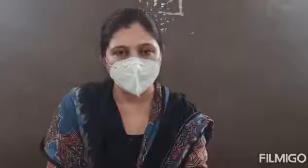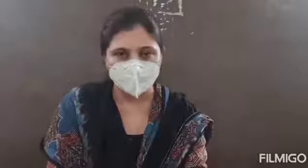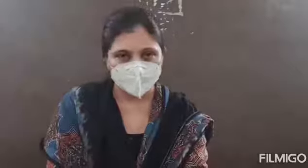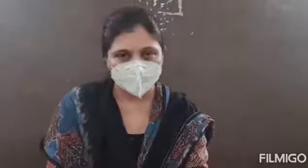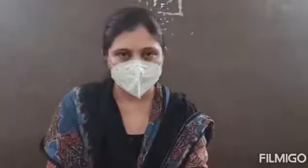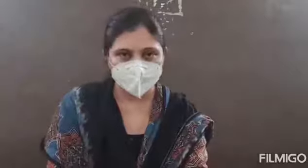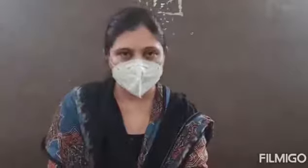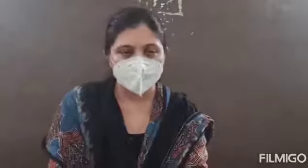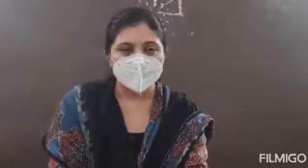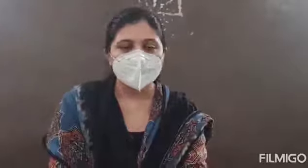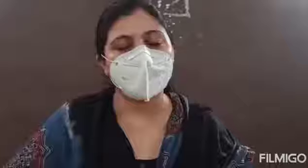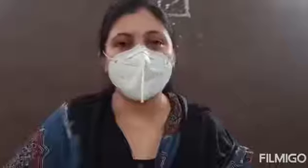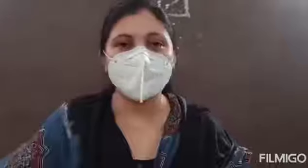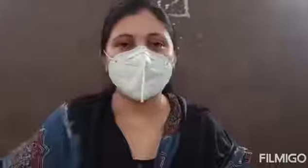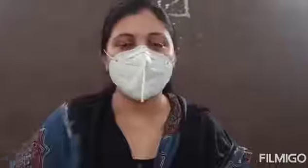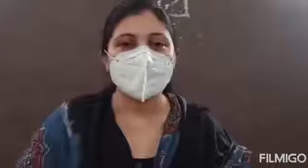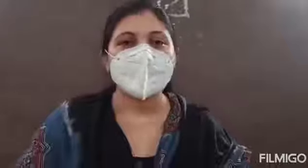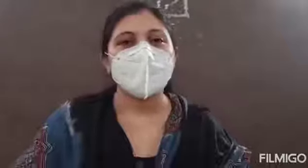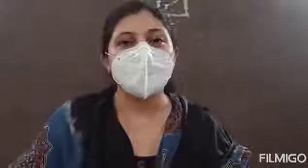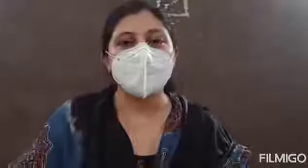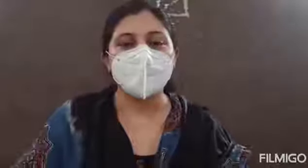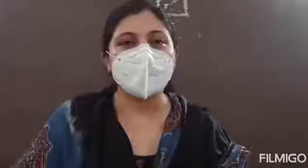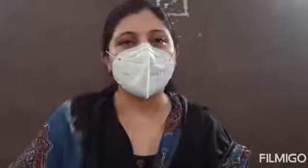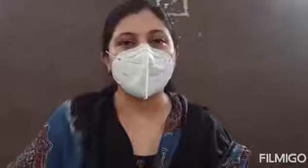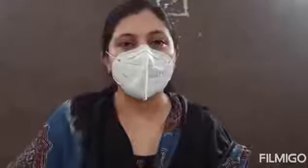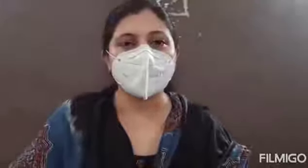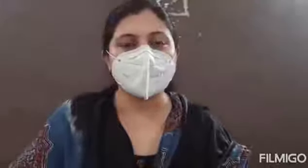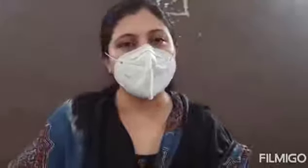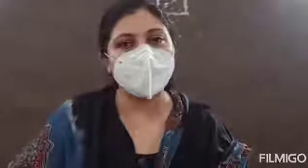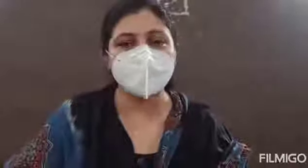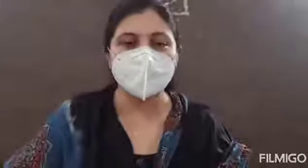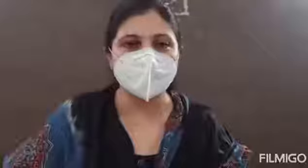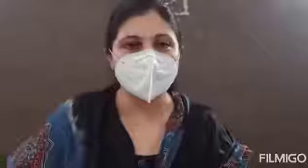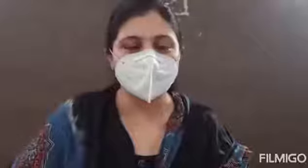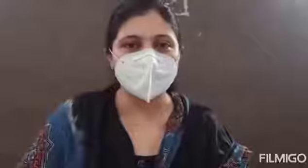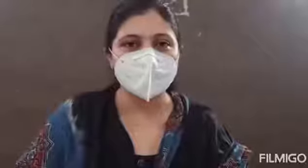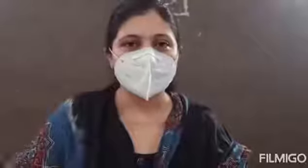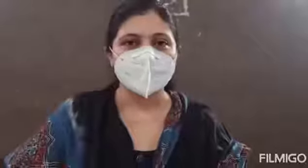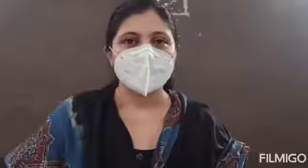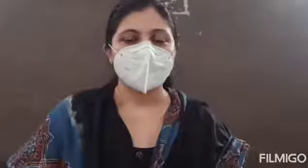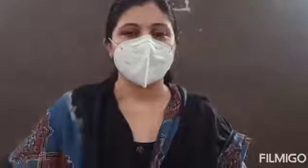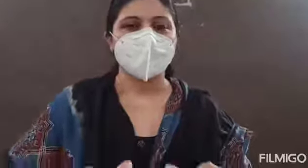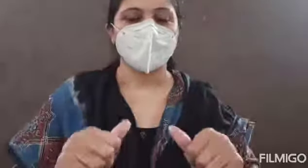ઉપયોગ કરી શકે. બાળ મિત્રો, હવે આપણે આલ્ફાબેટ સાઇન લેંગ્વેજમાં શીખીશું.